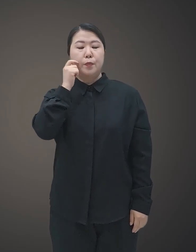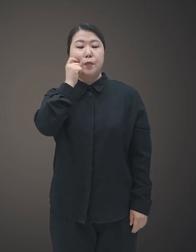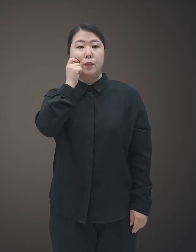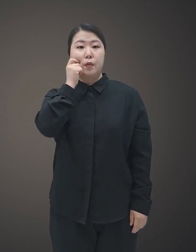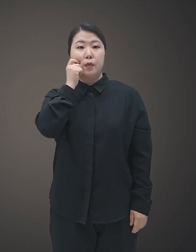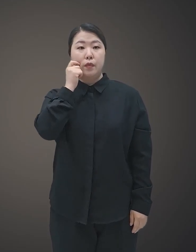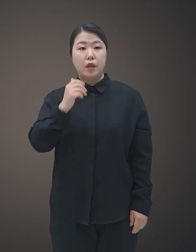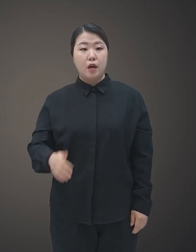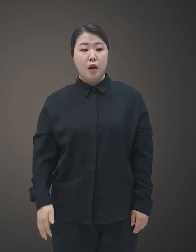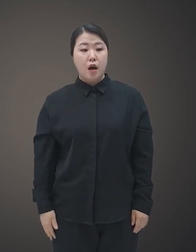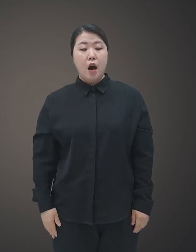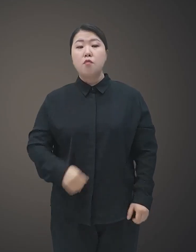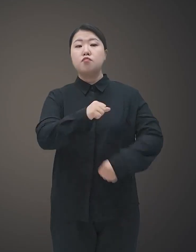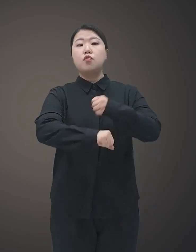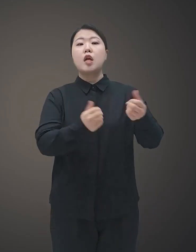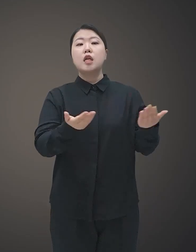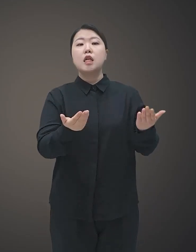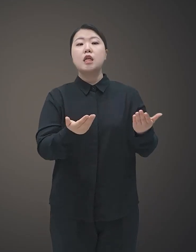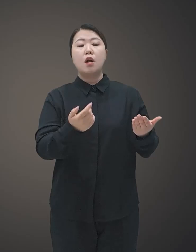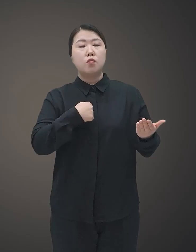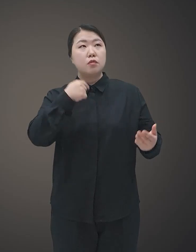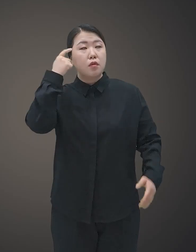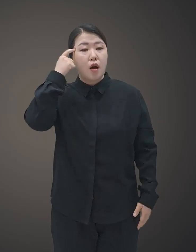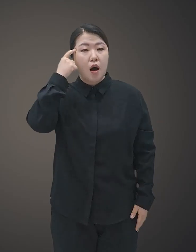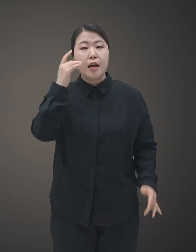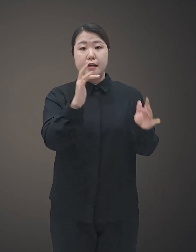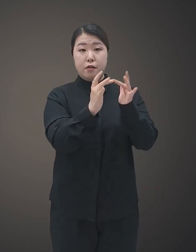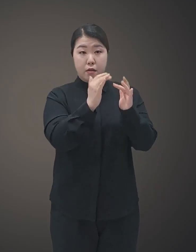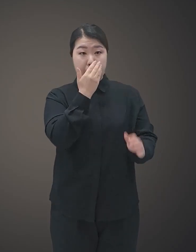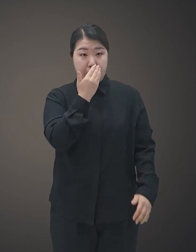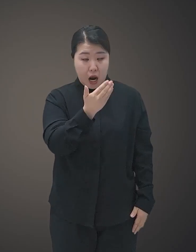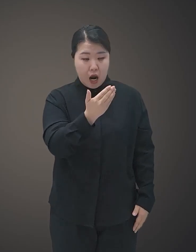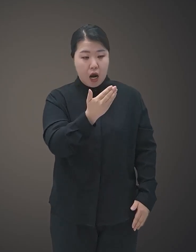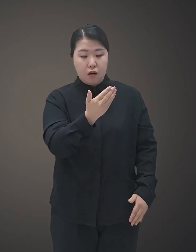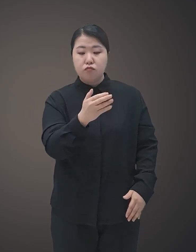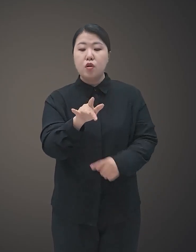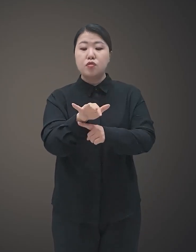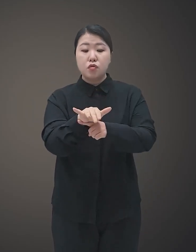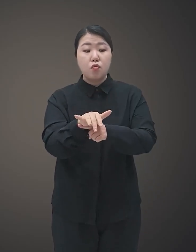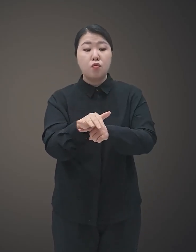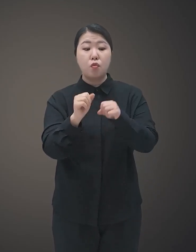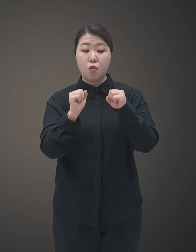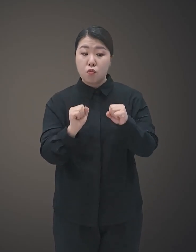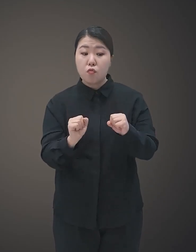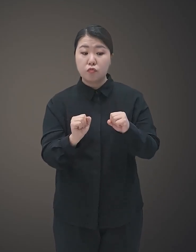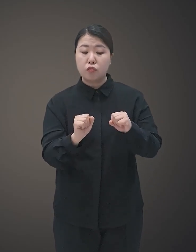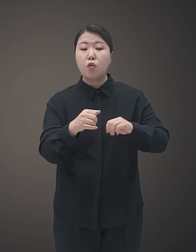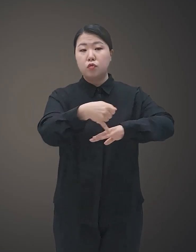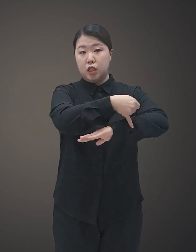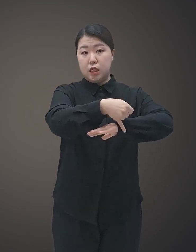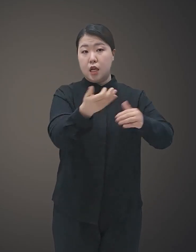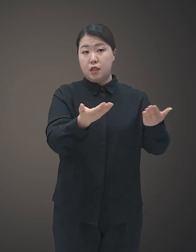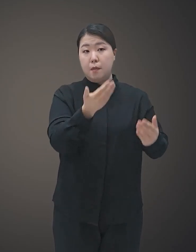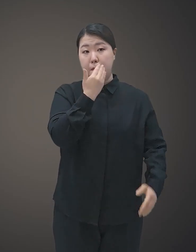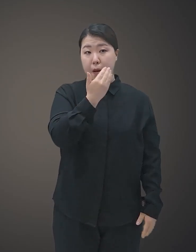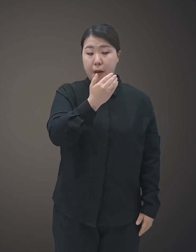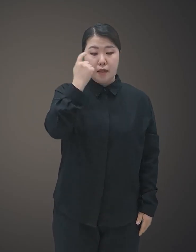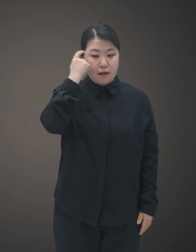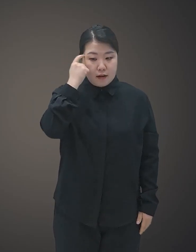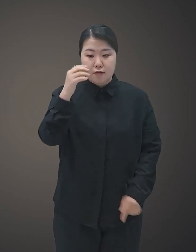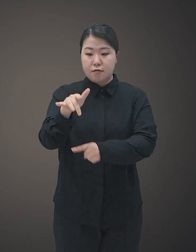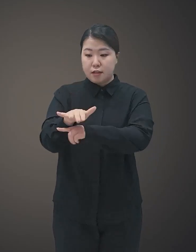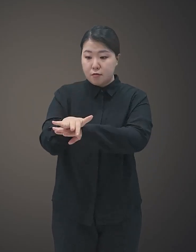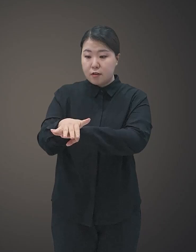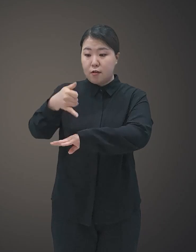않았습니다. 프리랜서라는 직업은 인터넷만 된다면 시골에서도 얼마든지 작업이